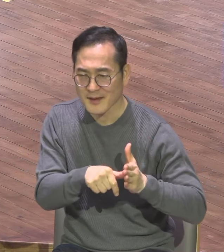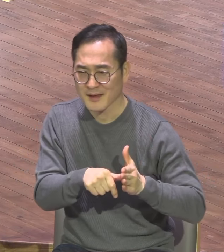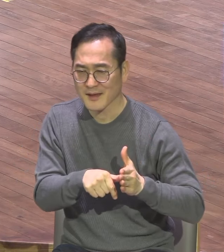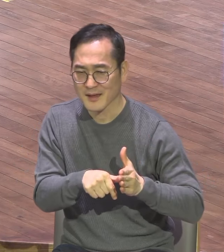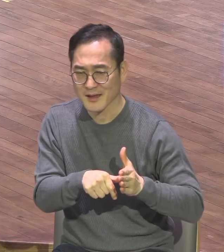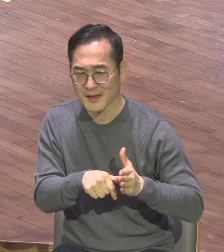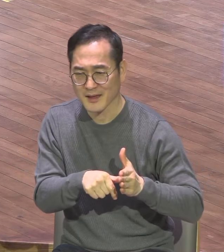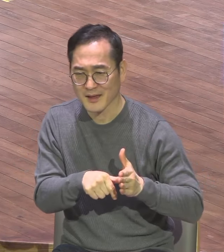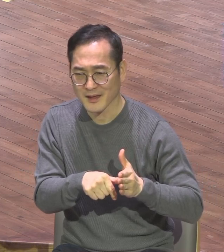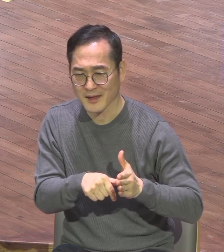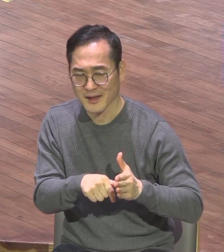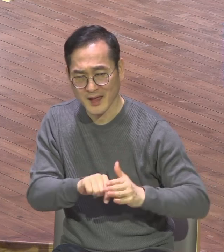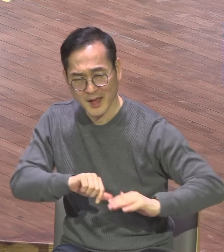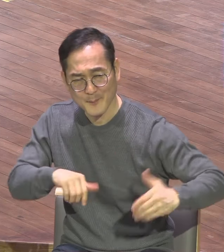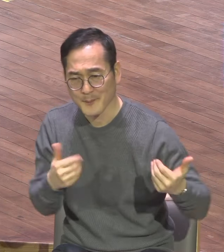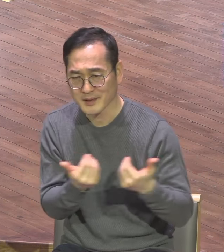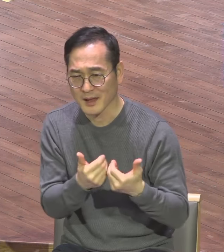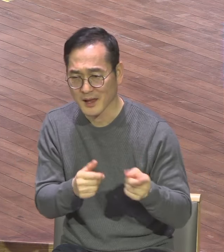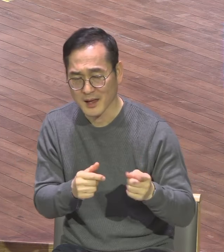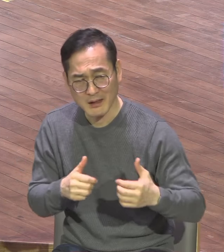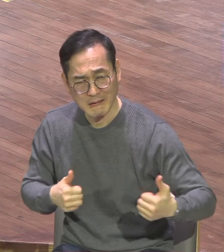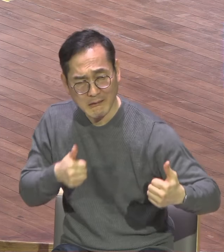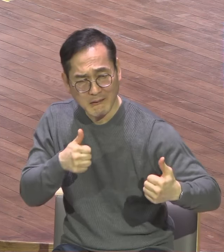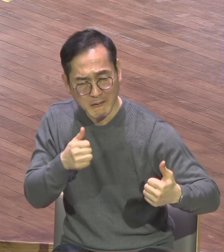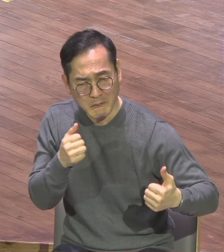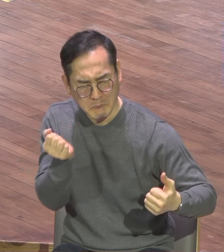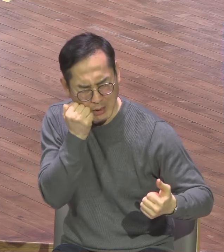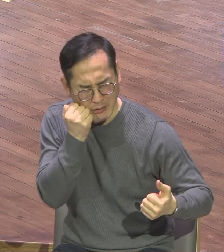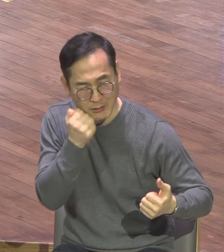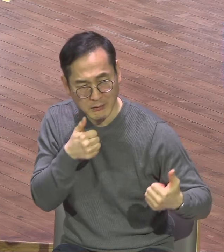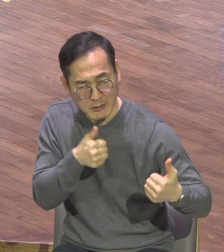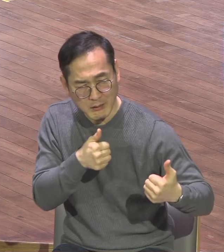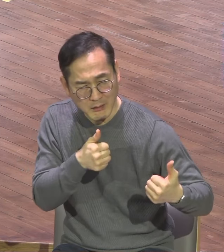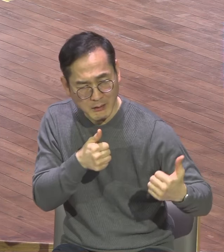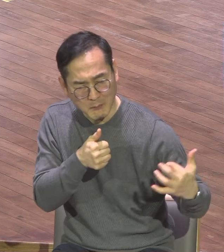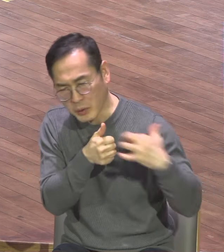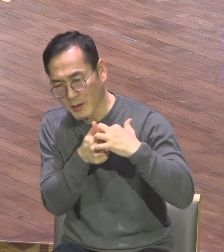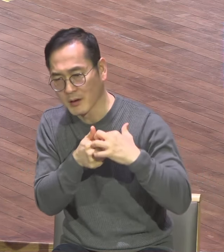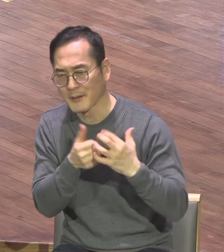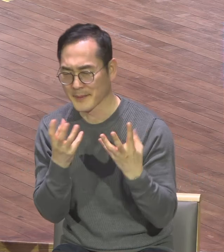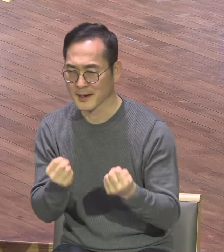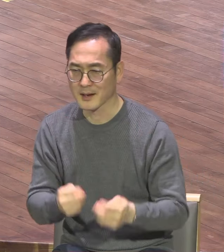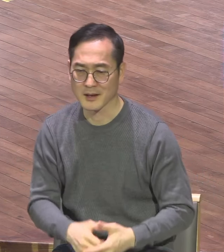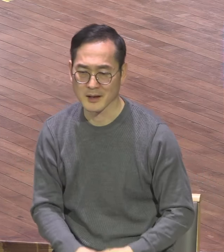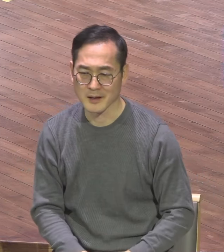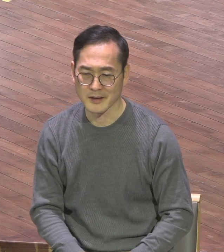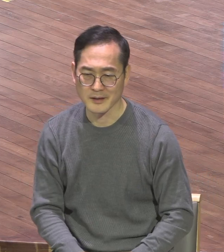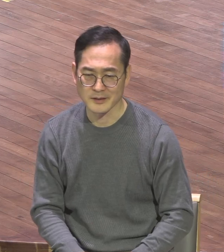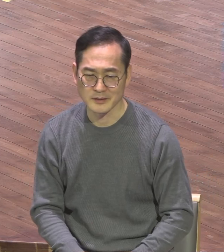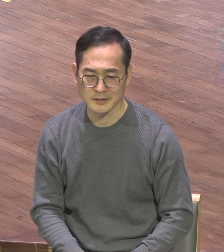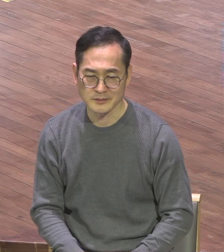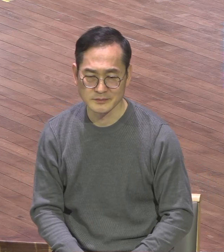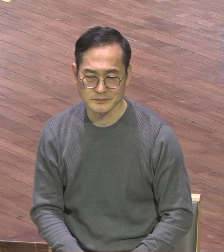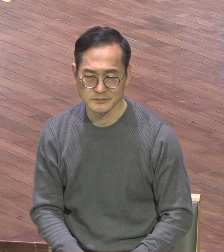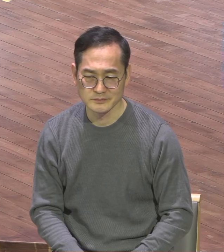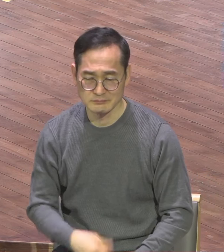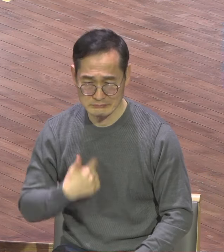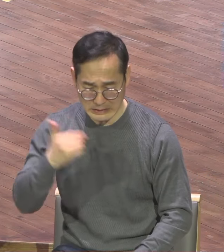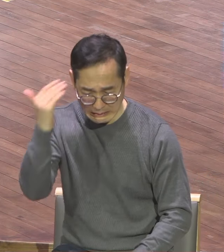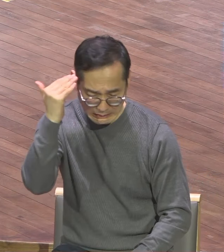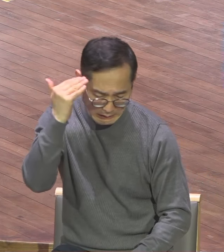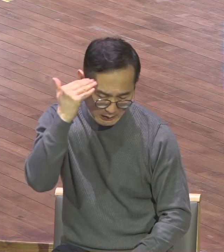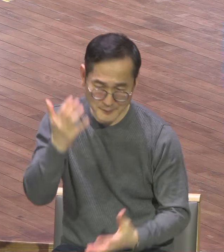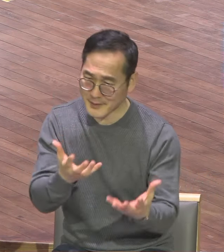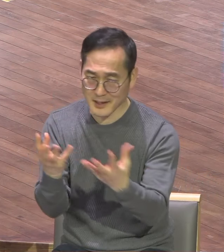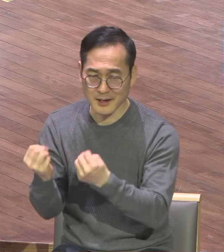그런 반대적 상황이 부딪힐 수가 있습니다. 이 세상에 반대적인 것이 더 많이 올 수